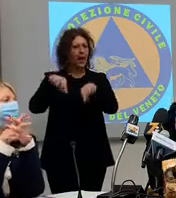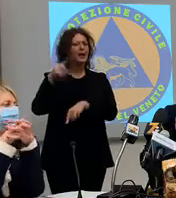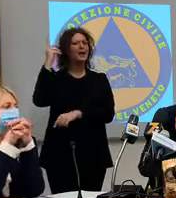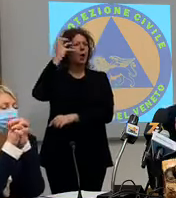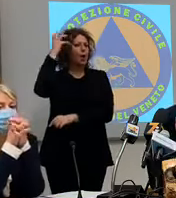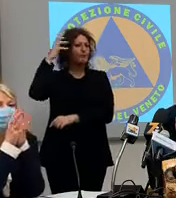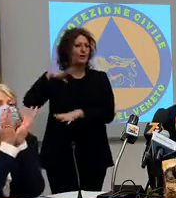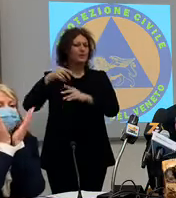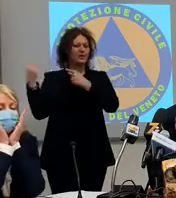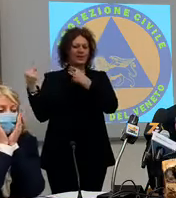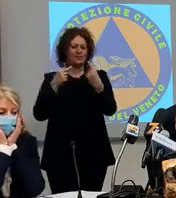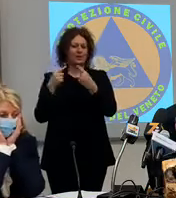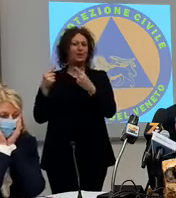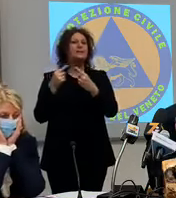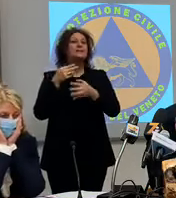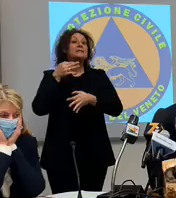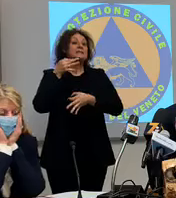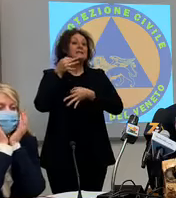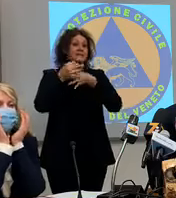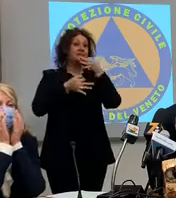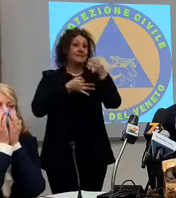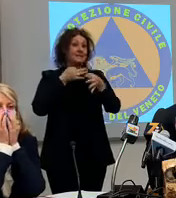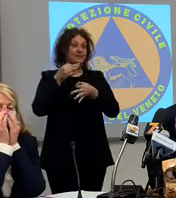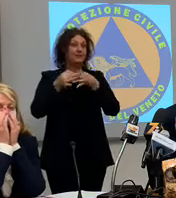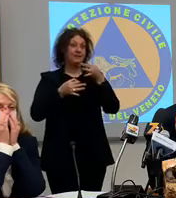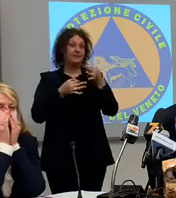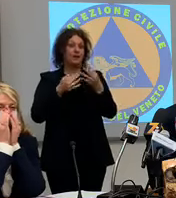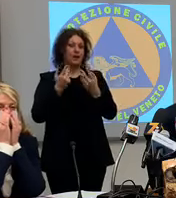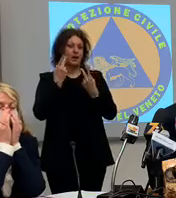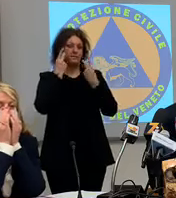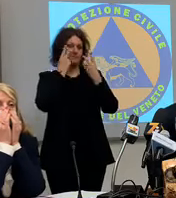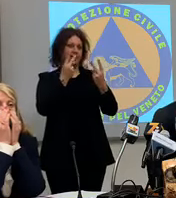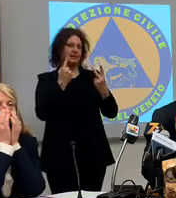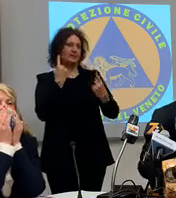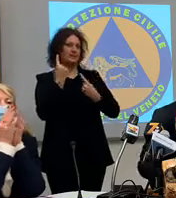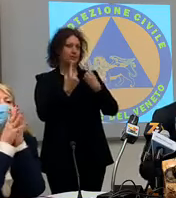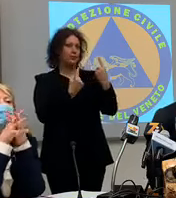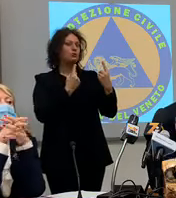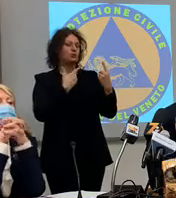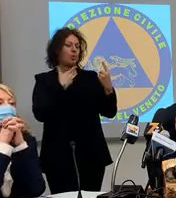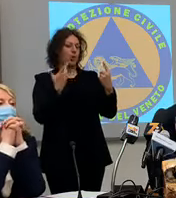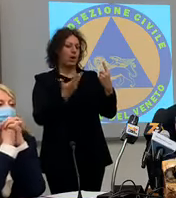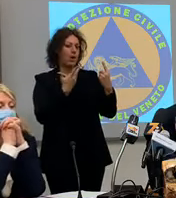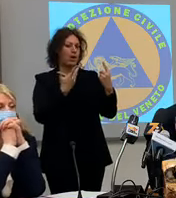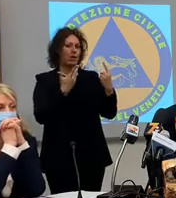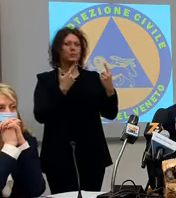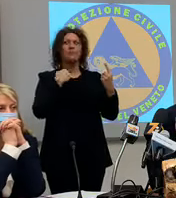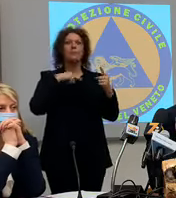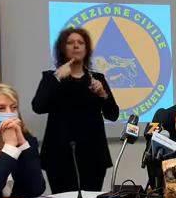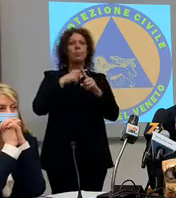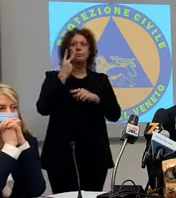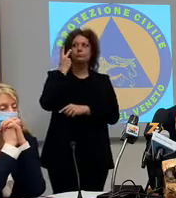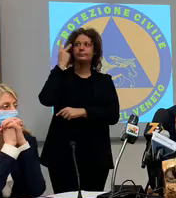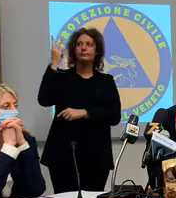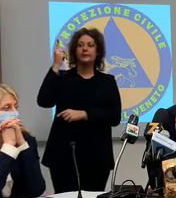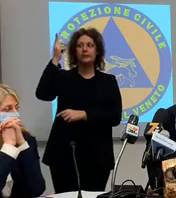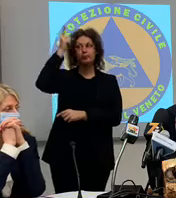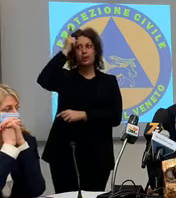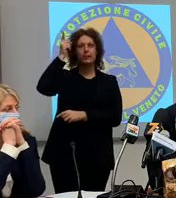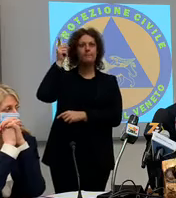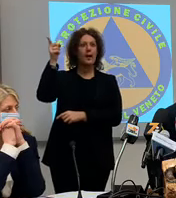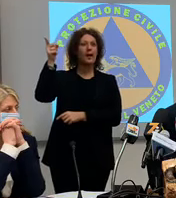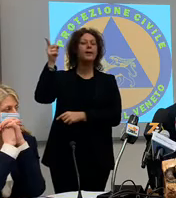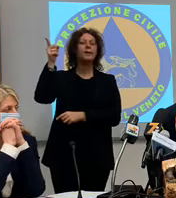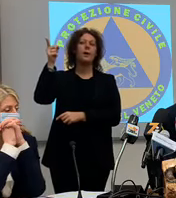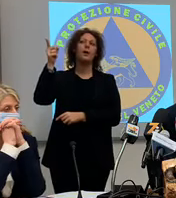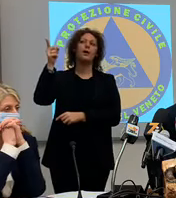vuol dire che c'è presa di coscienza Soprattutto dopo la posizione della Germania che il tema è un tema Nazionale non è che qua Qualcuno si fa togliere le castagne